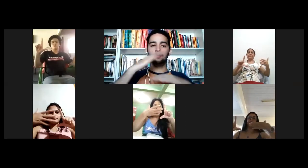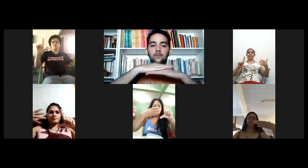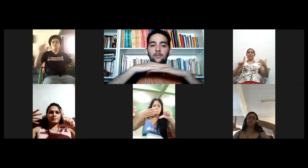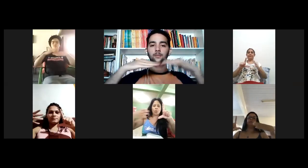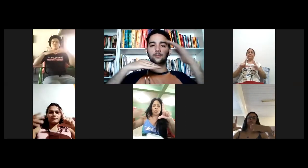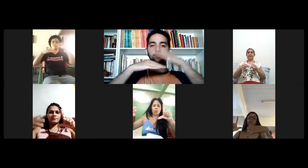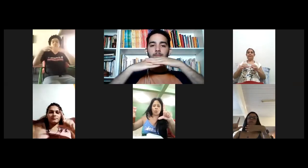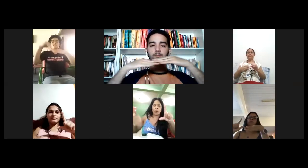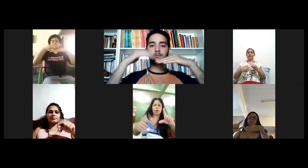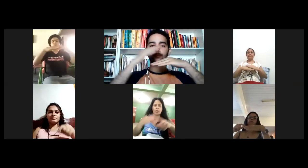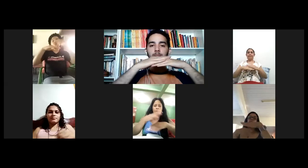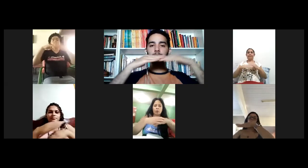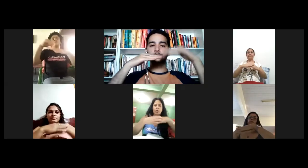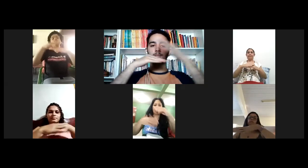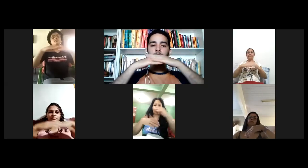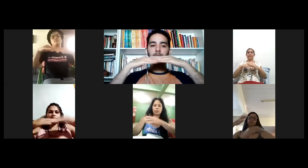Ou